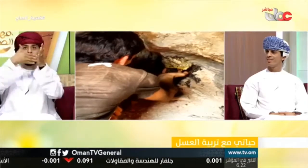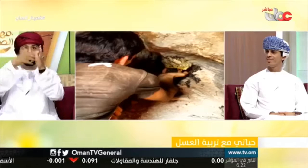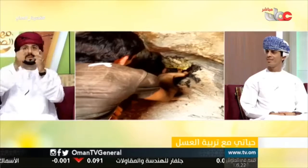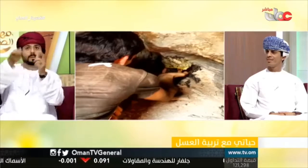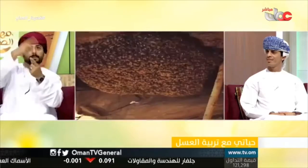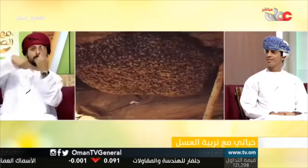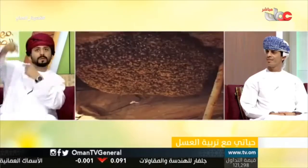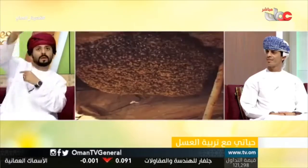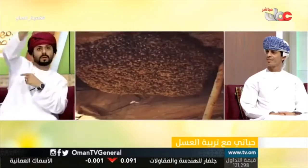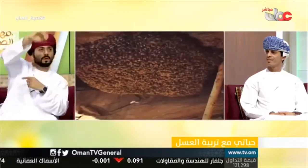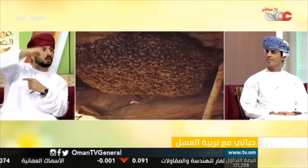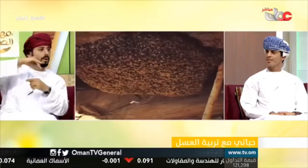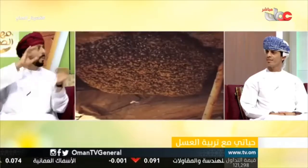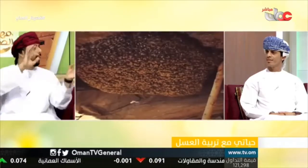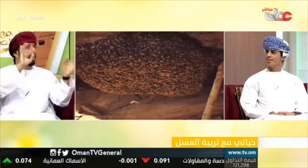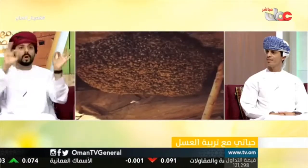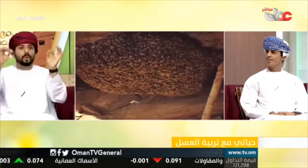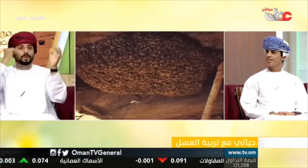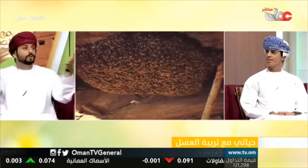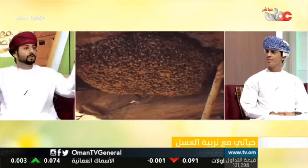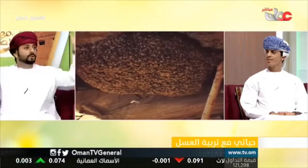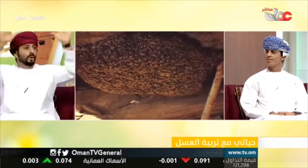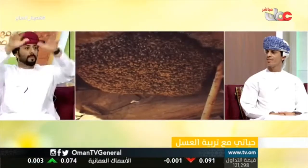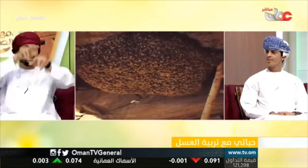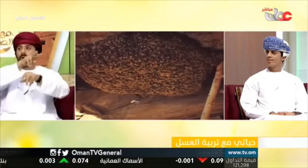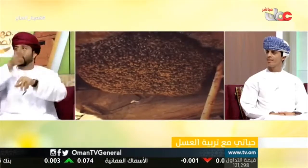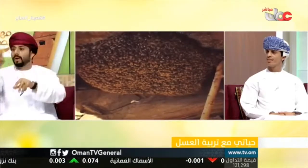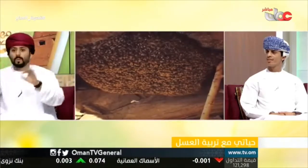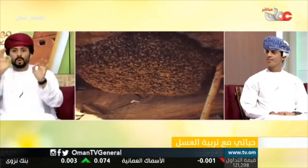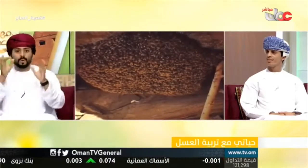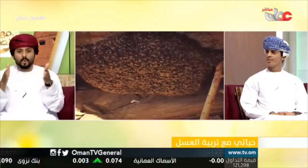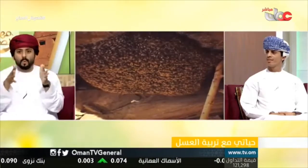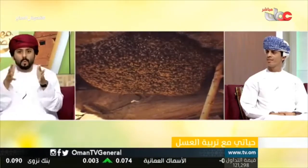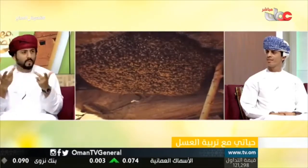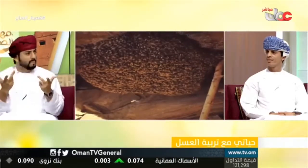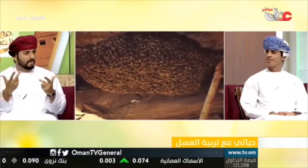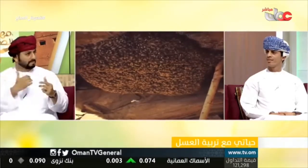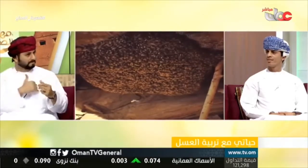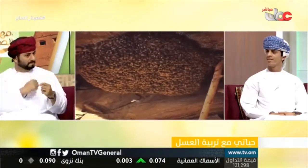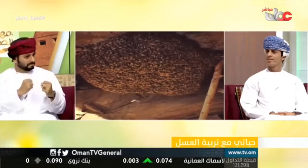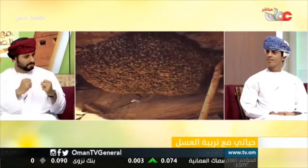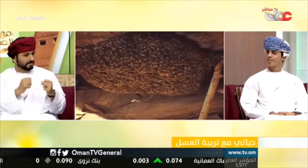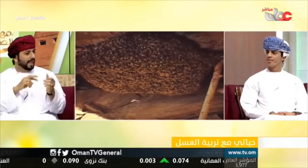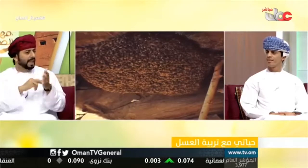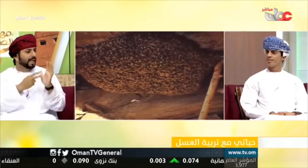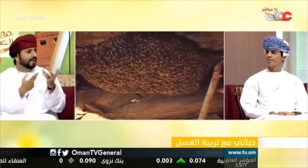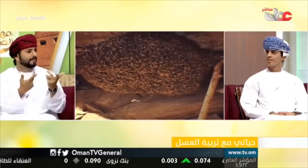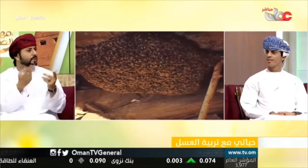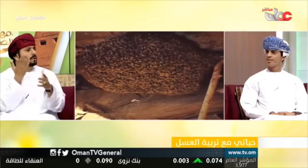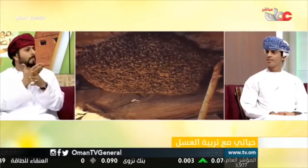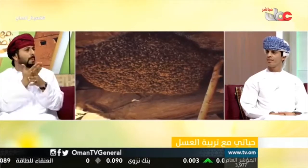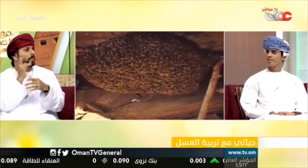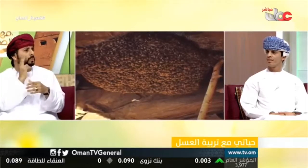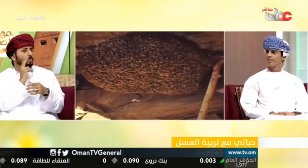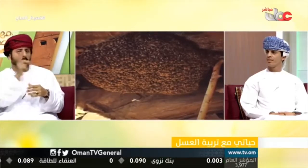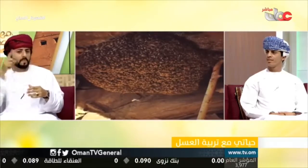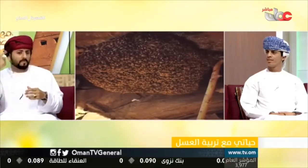مثلا، هاجس مثلا أنك ربما أن لا تعرف أماكن العودة؟ كيف حدثنا